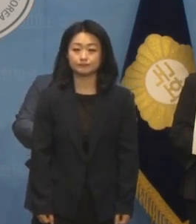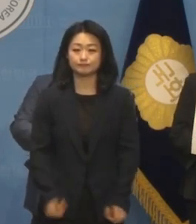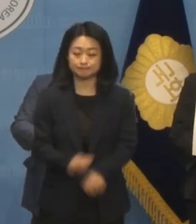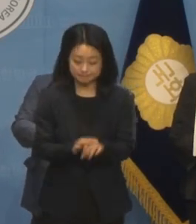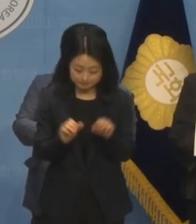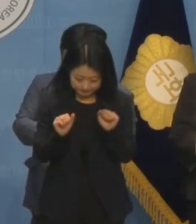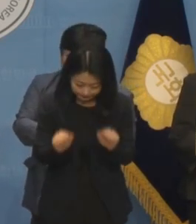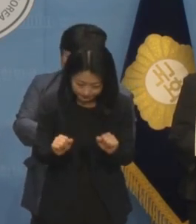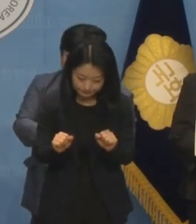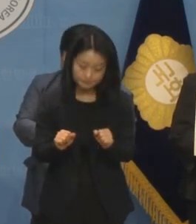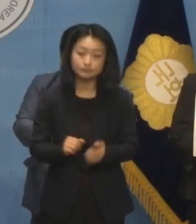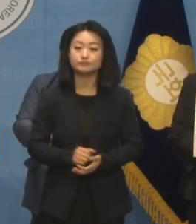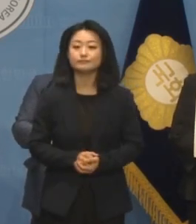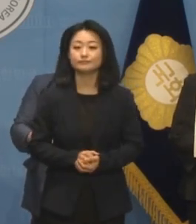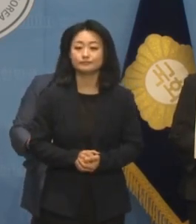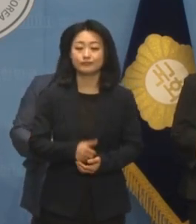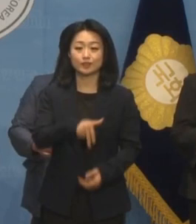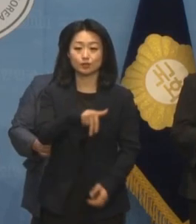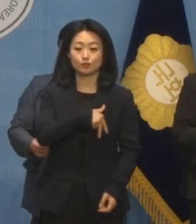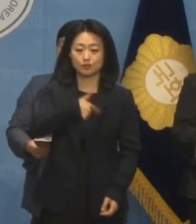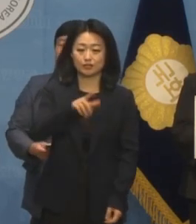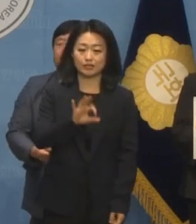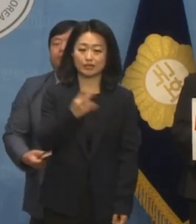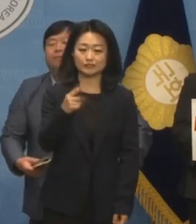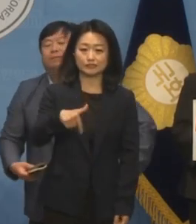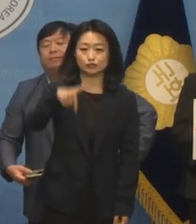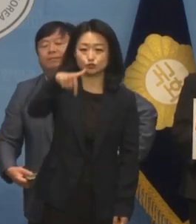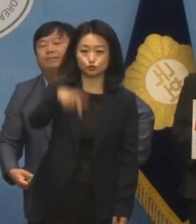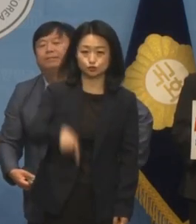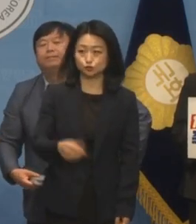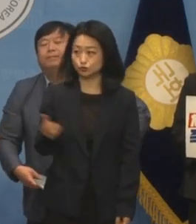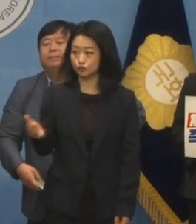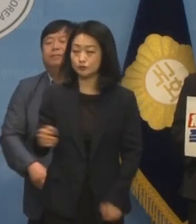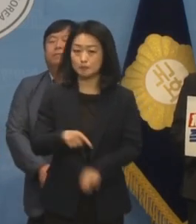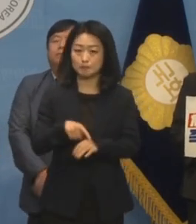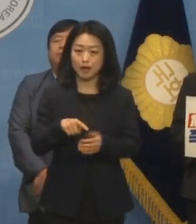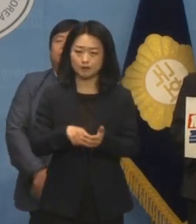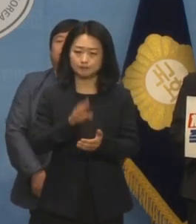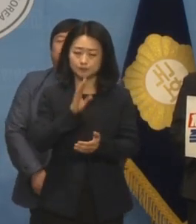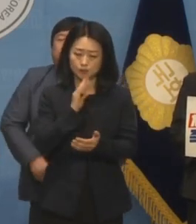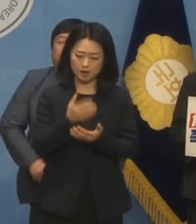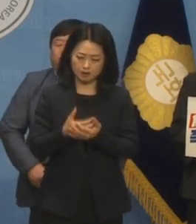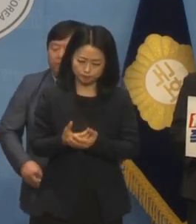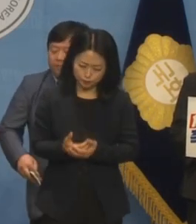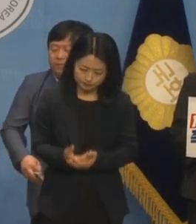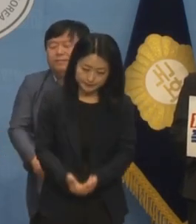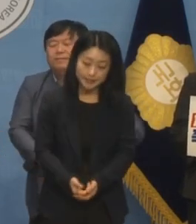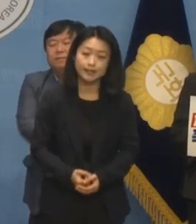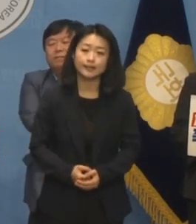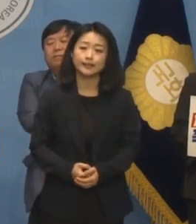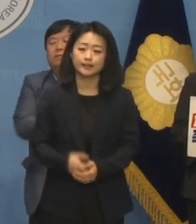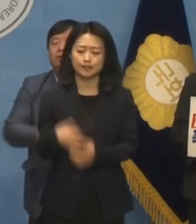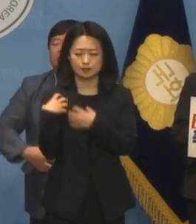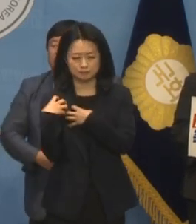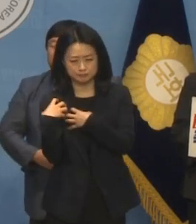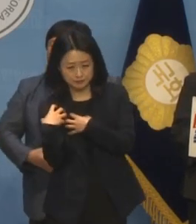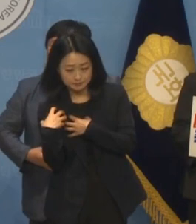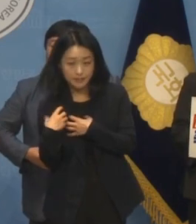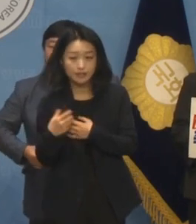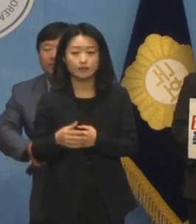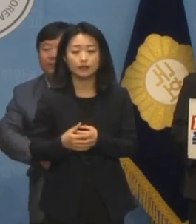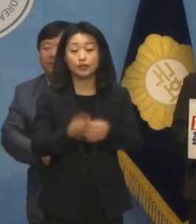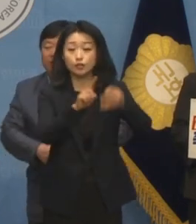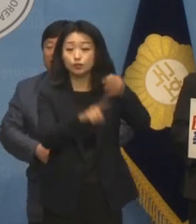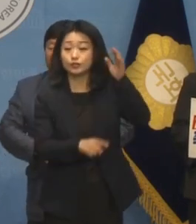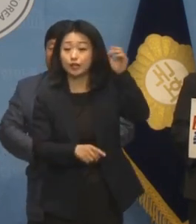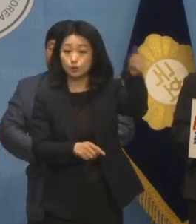인사드리겠습니다. 안양시 만안구 출신 국회의원 강득구입니다. 무거운 마음으로 이 자리에 섰습니다. 윤석열 대통령이